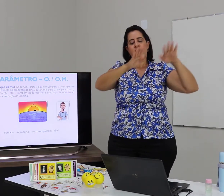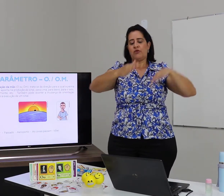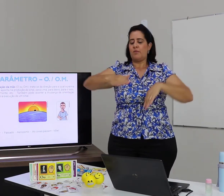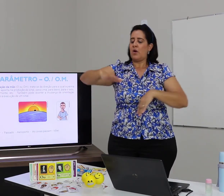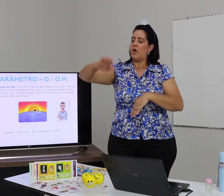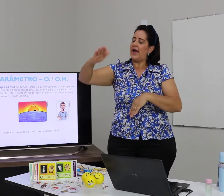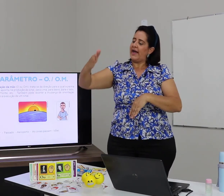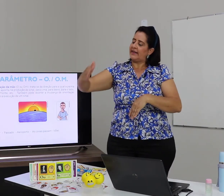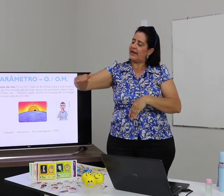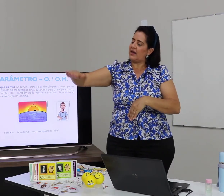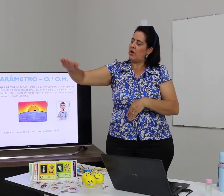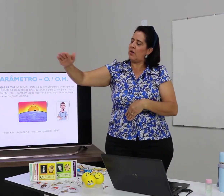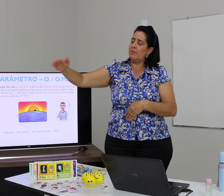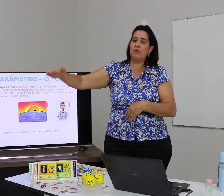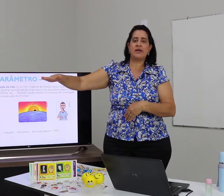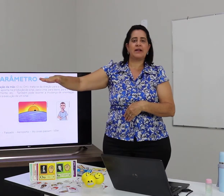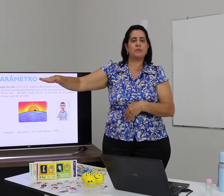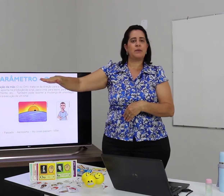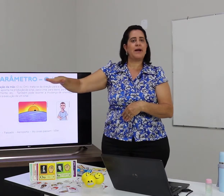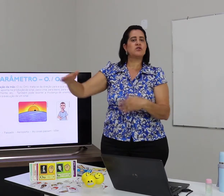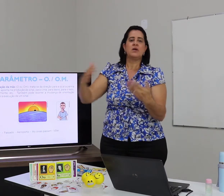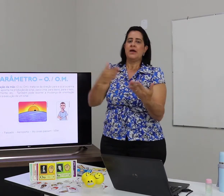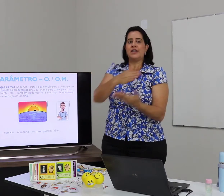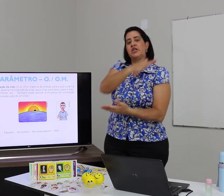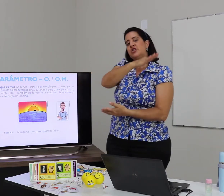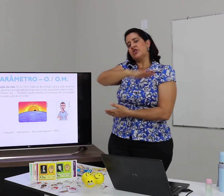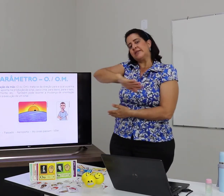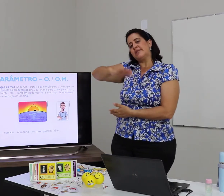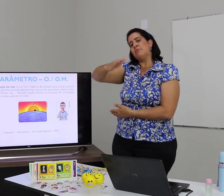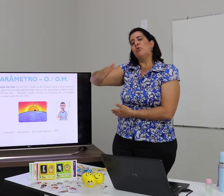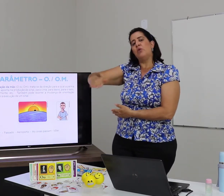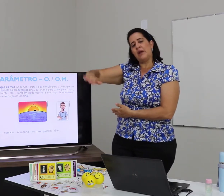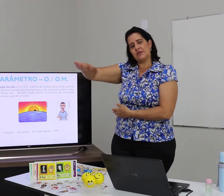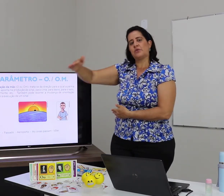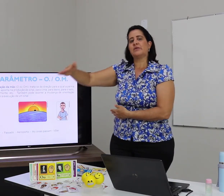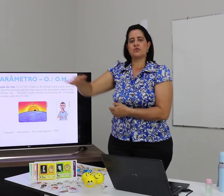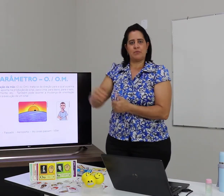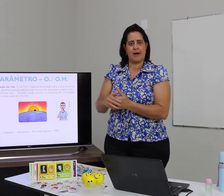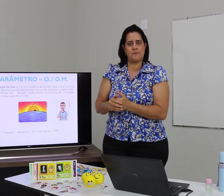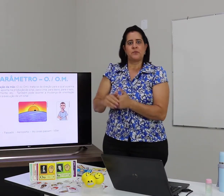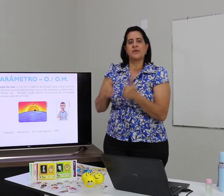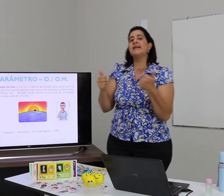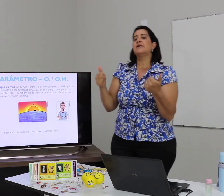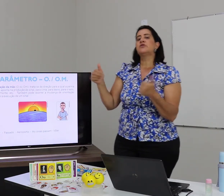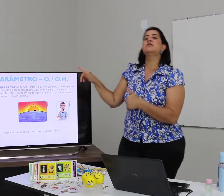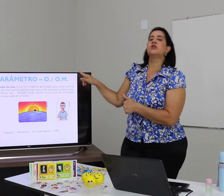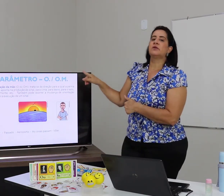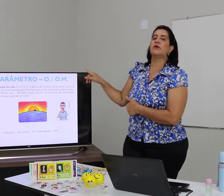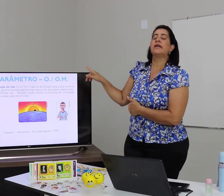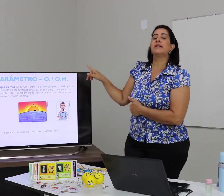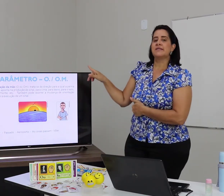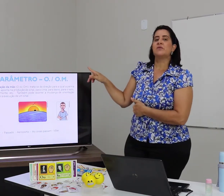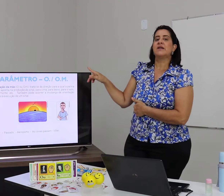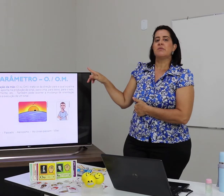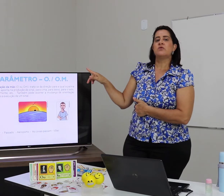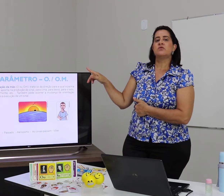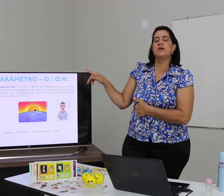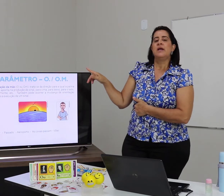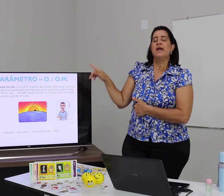forma correta aqui, ó, com a mão virada para baixo, a gente já simula as ondas do mar. Esse é o sentido da orientação das mãos. Ele